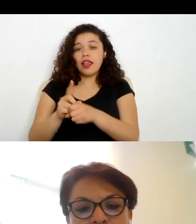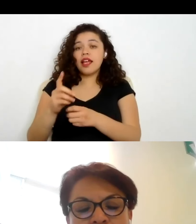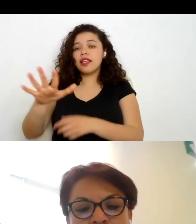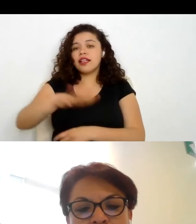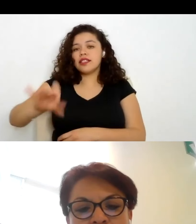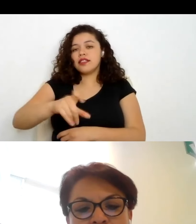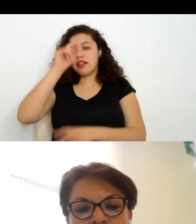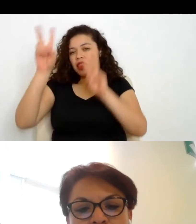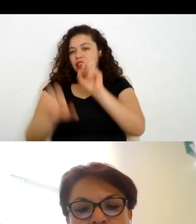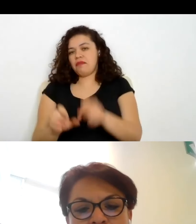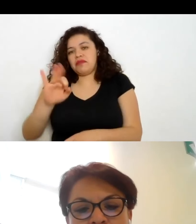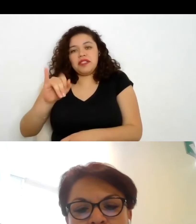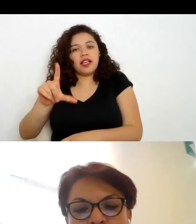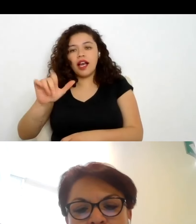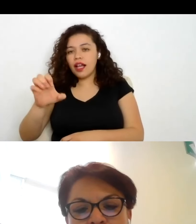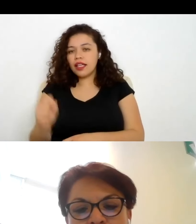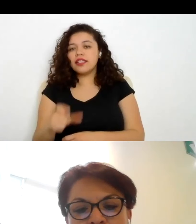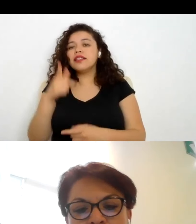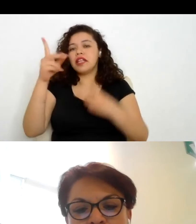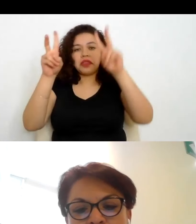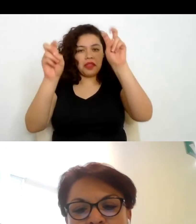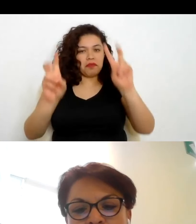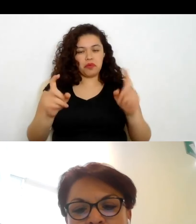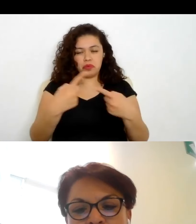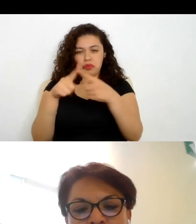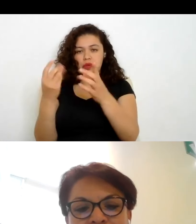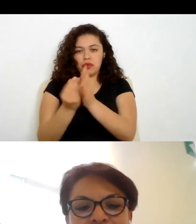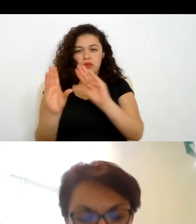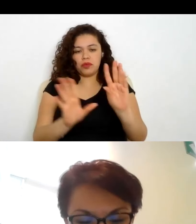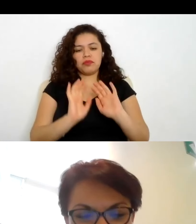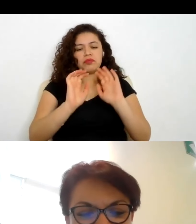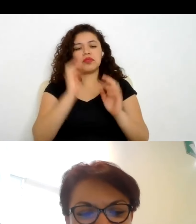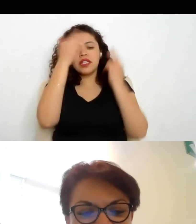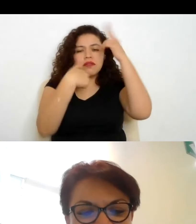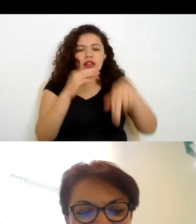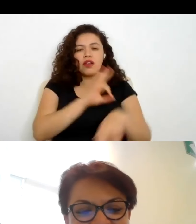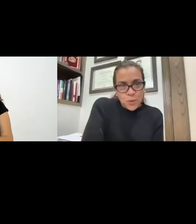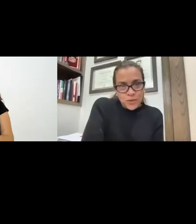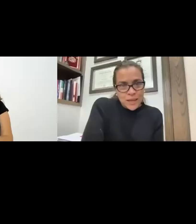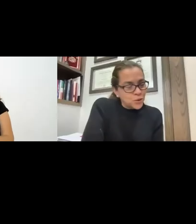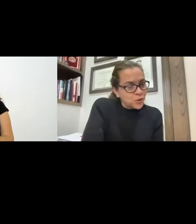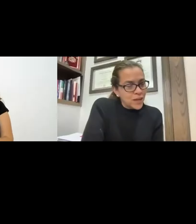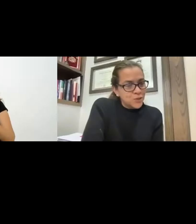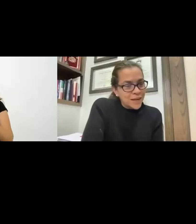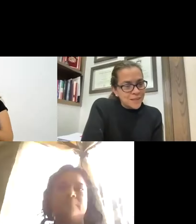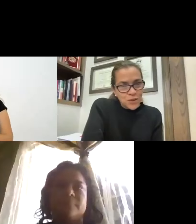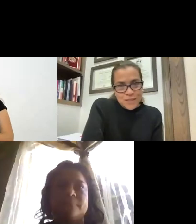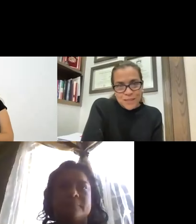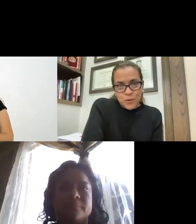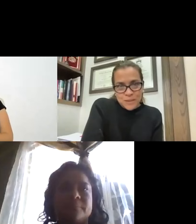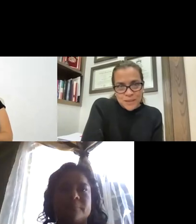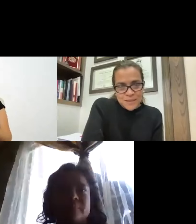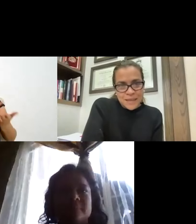diversas obligaciones de la sociedad civil. Muchísimas gracias, Nora. Nuevamente es un placer poder colaborar con la Junta y con todas las